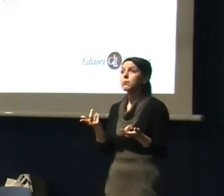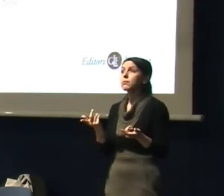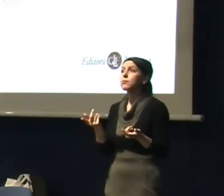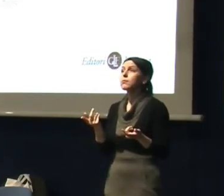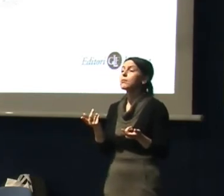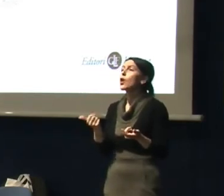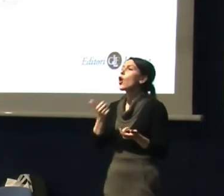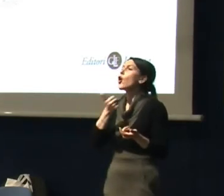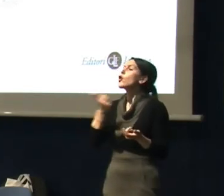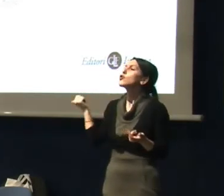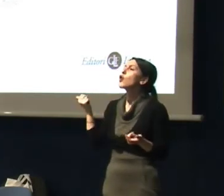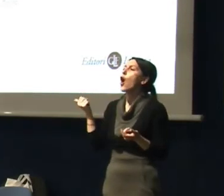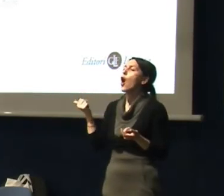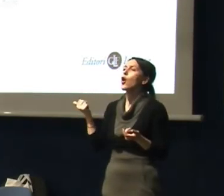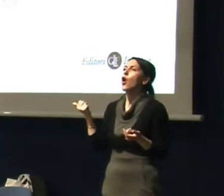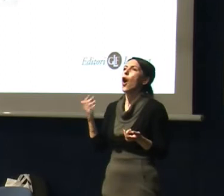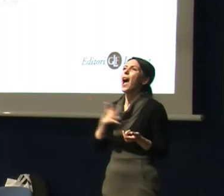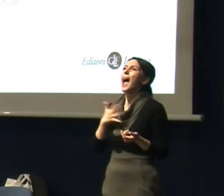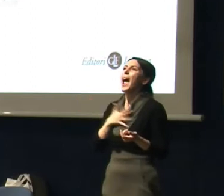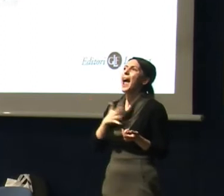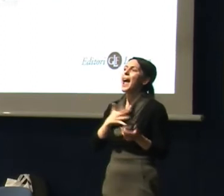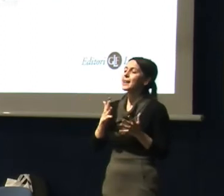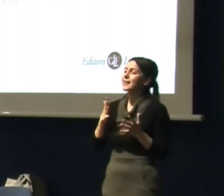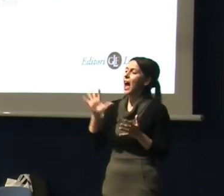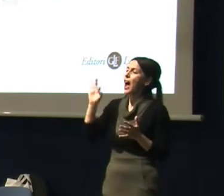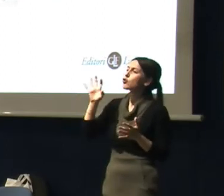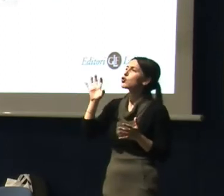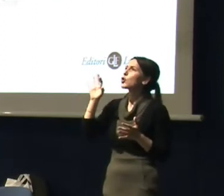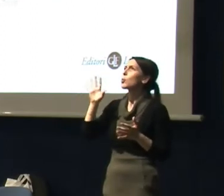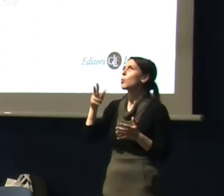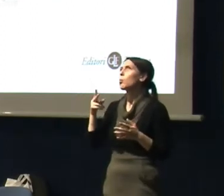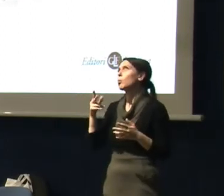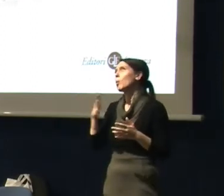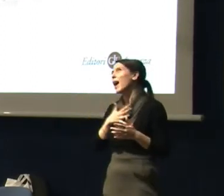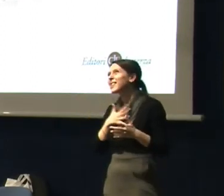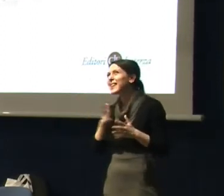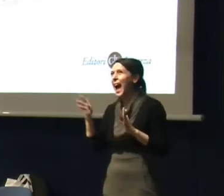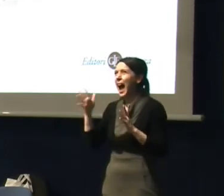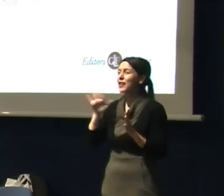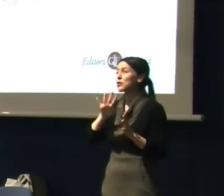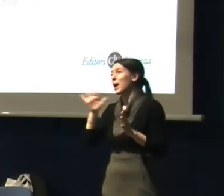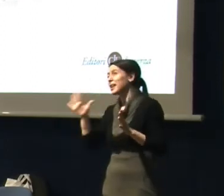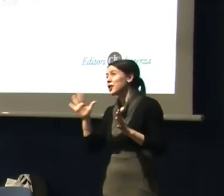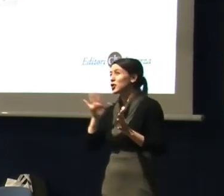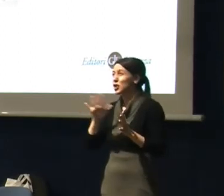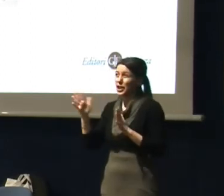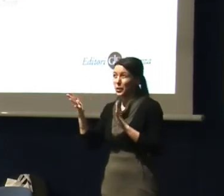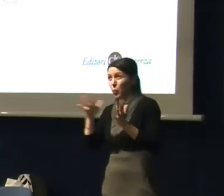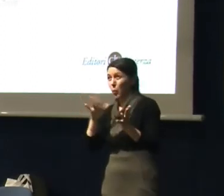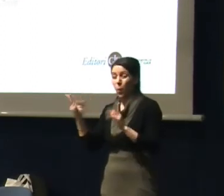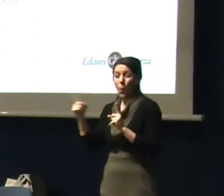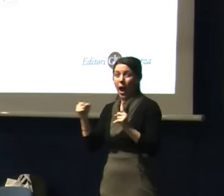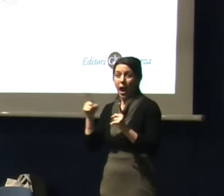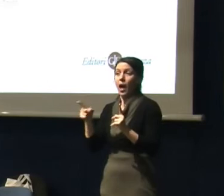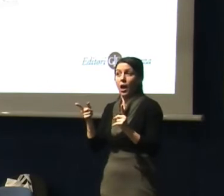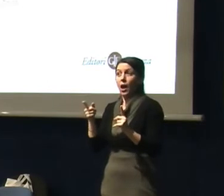da una media età attorno ai 50 anni se siamo buoni 55 se siamo invece